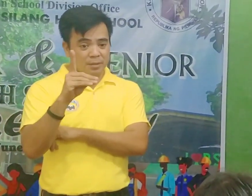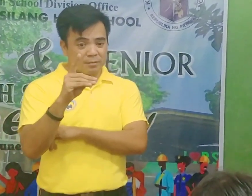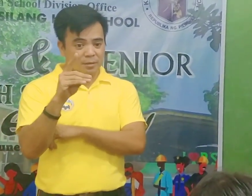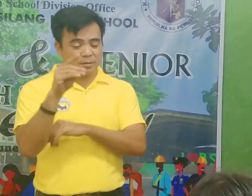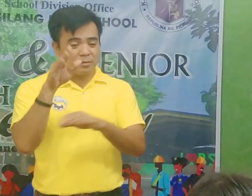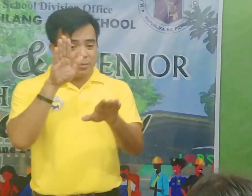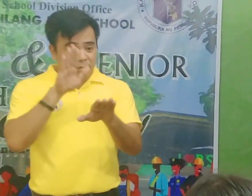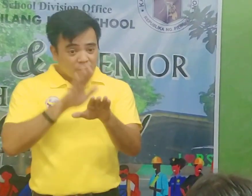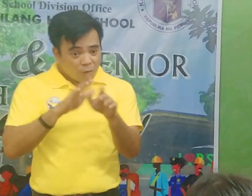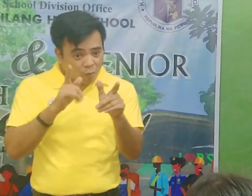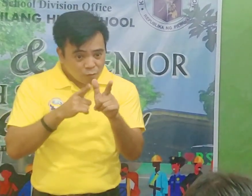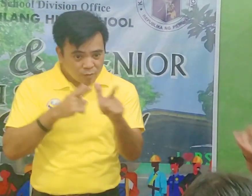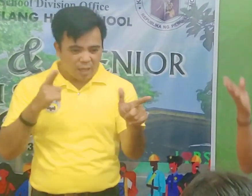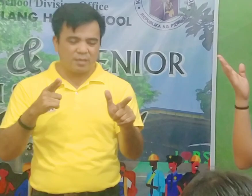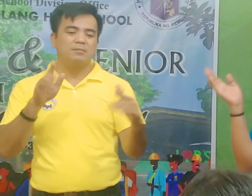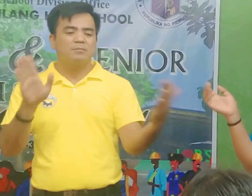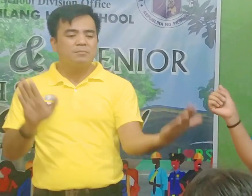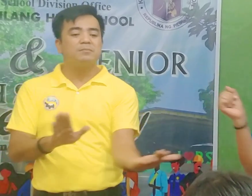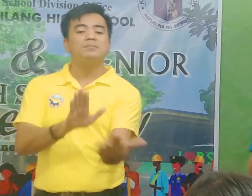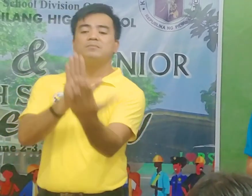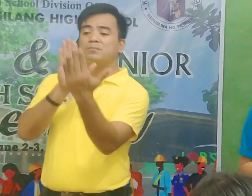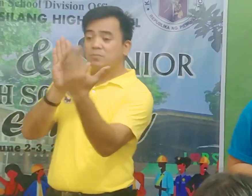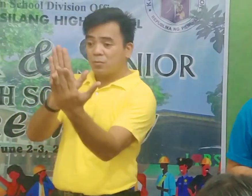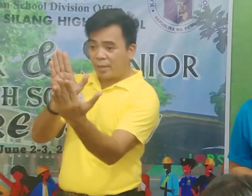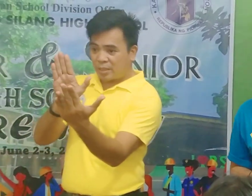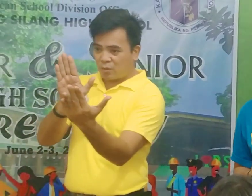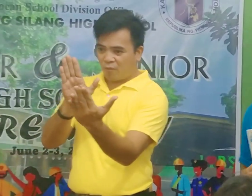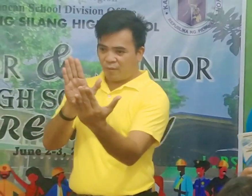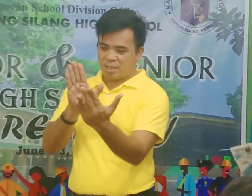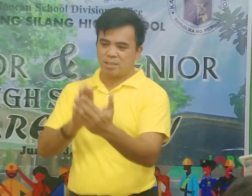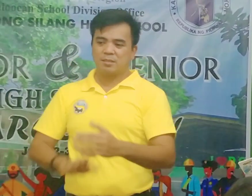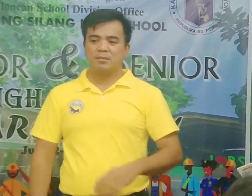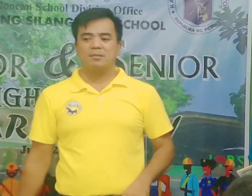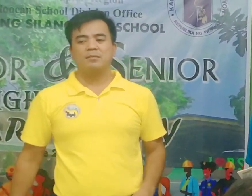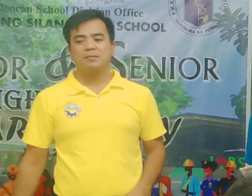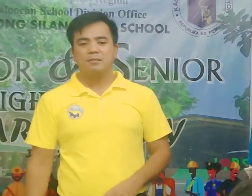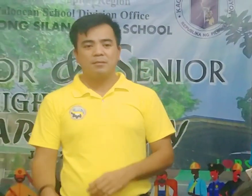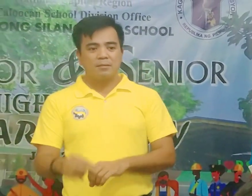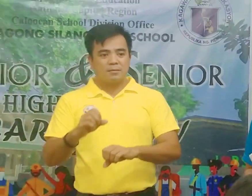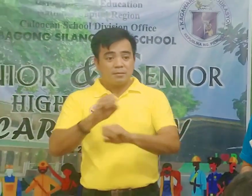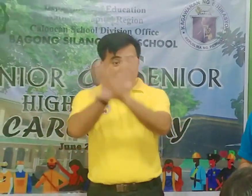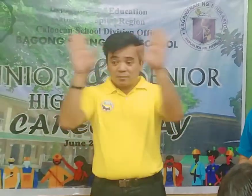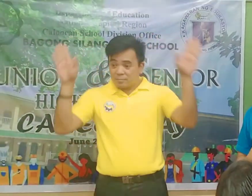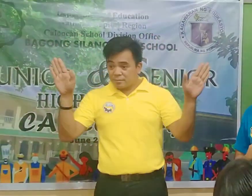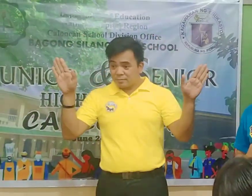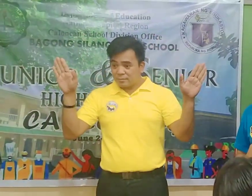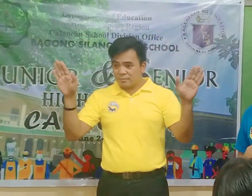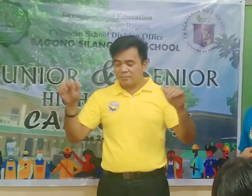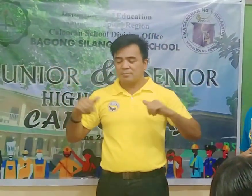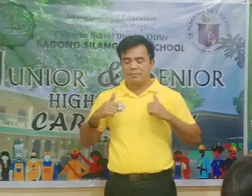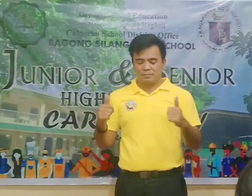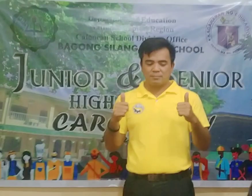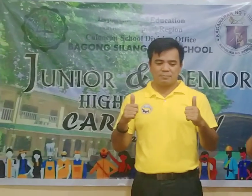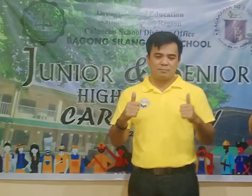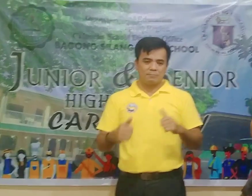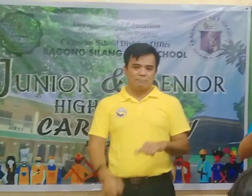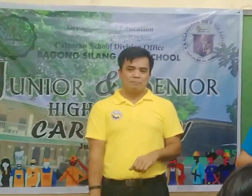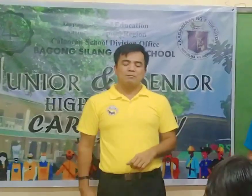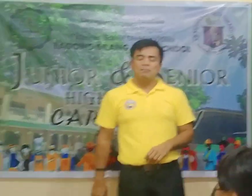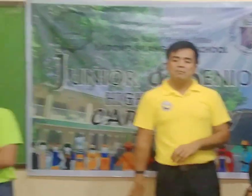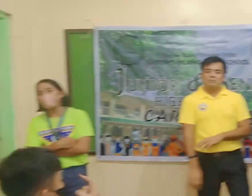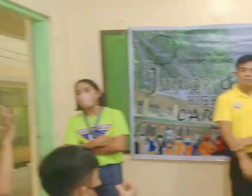sila sa school. And so, meron pa po ba kayong tanong? Kung wala na po, meron na